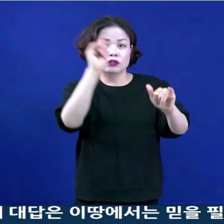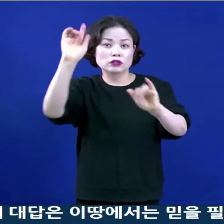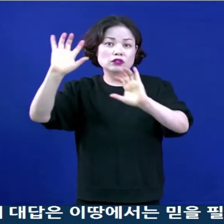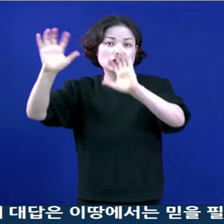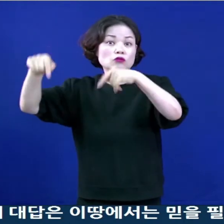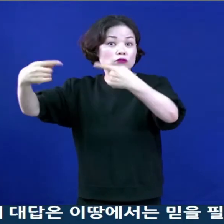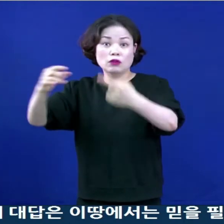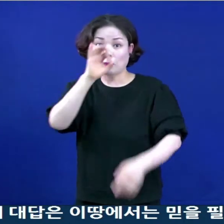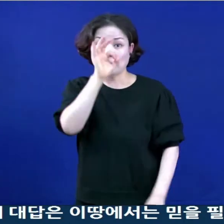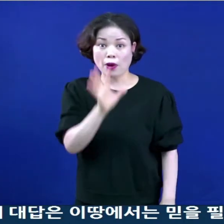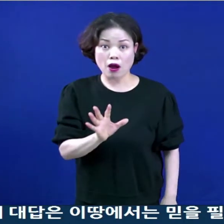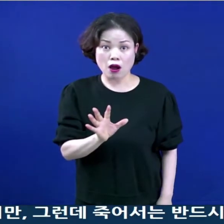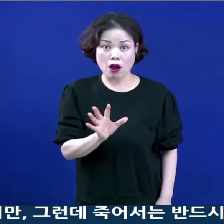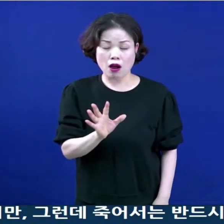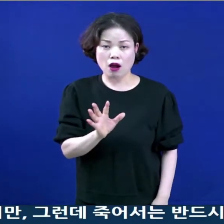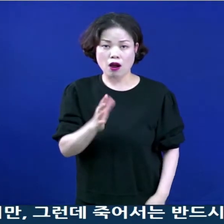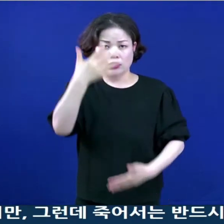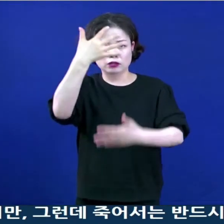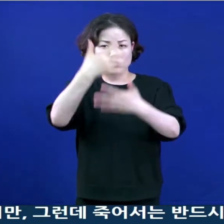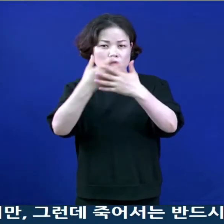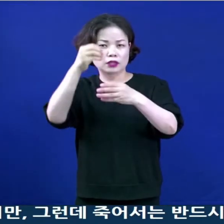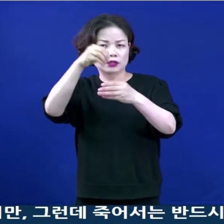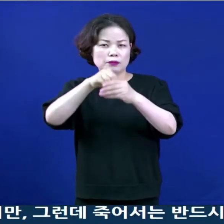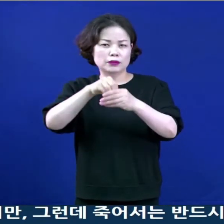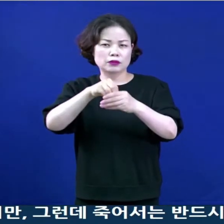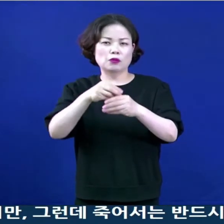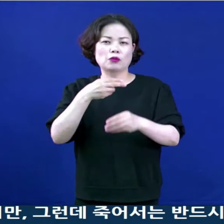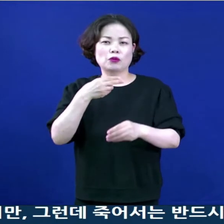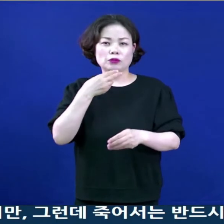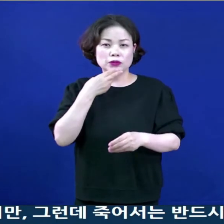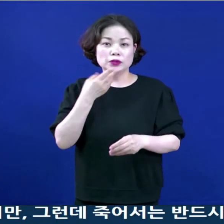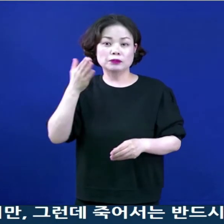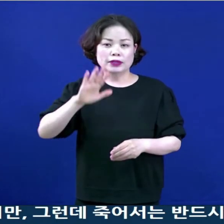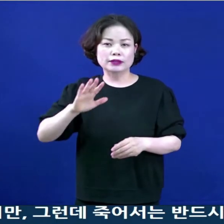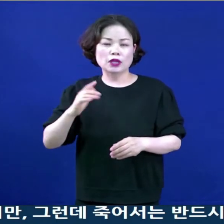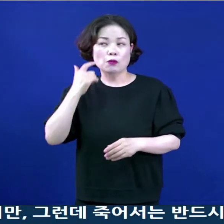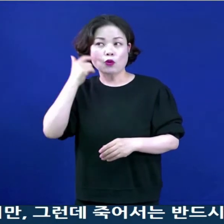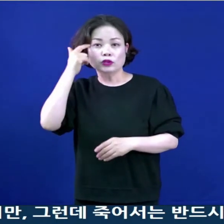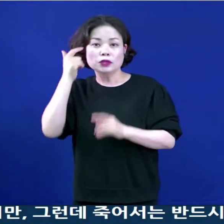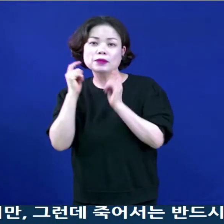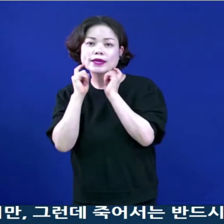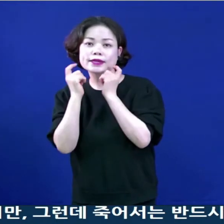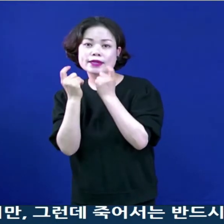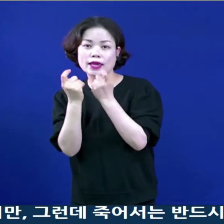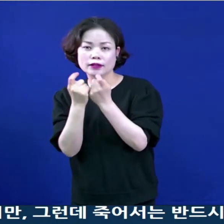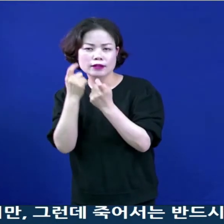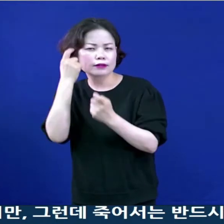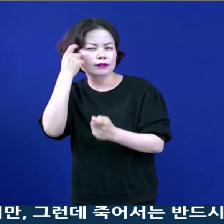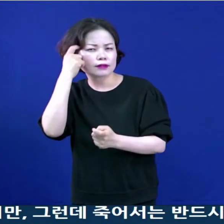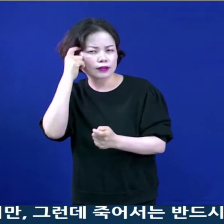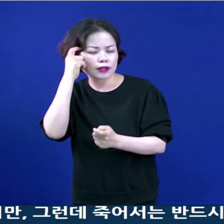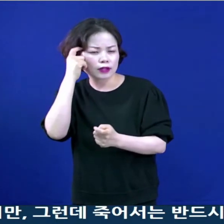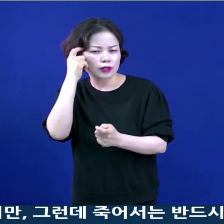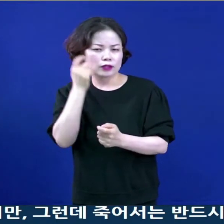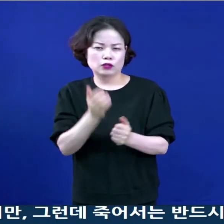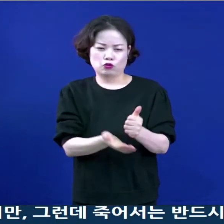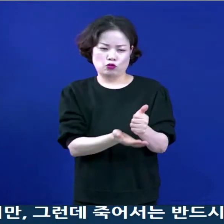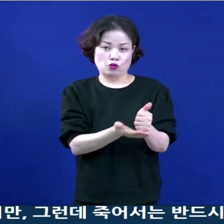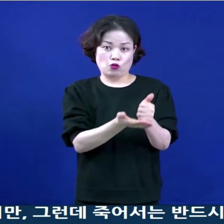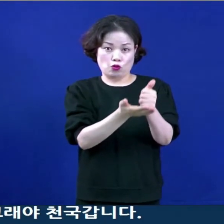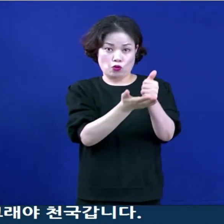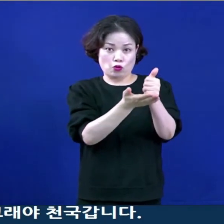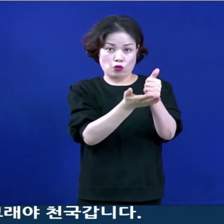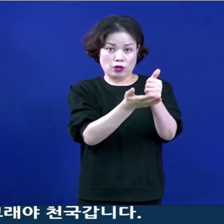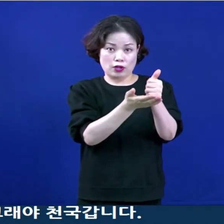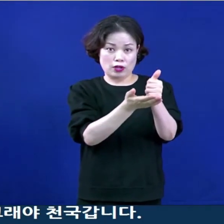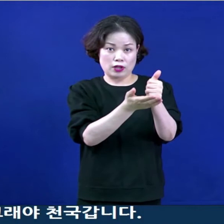수가 없죠. 영상에는 담지 못했지만 제 개인적인 생각으로는 그 우리가 굉장히 존경하는